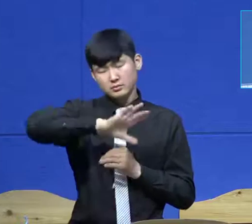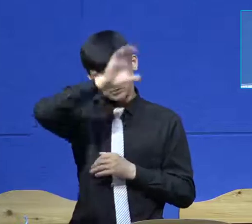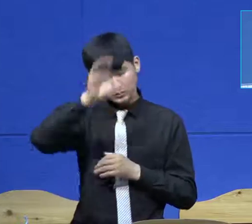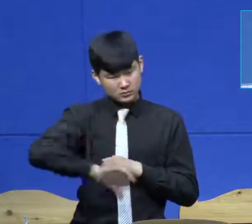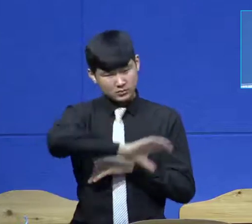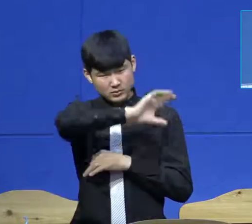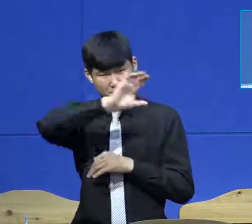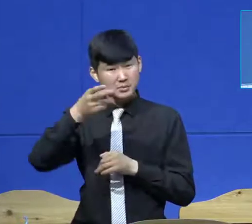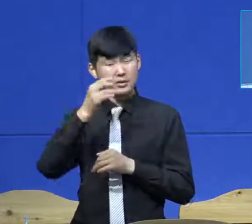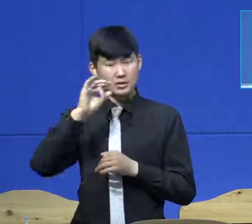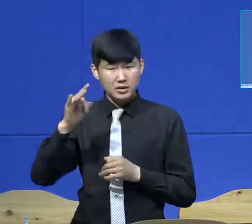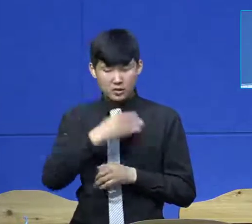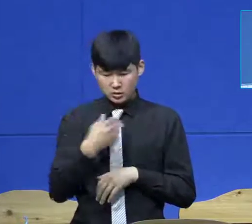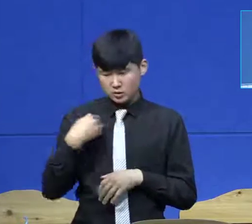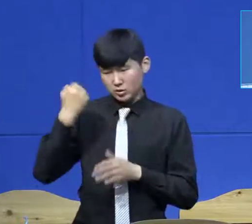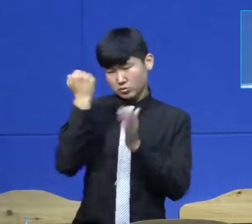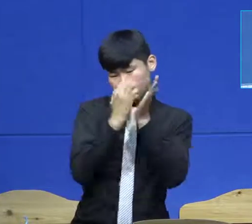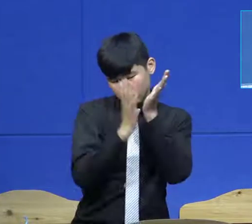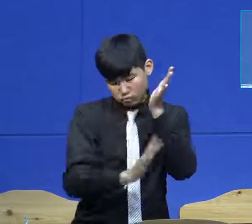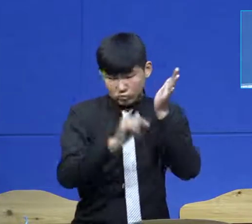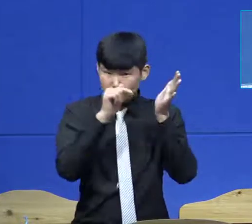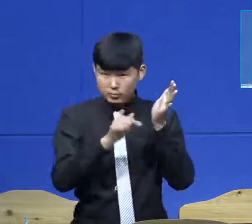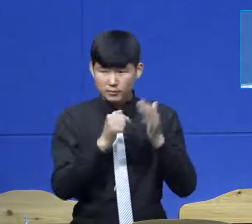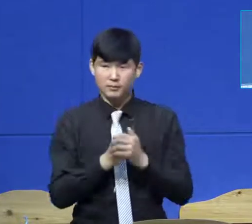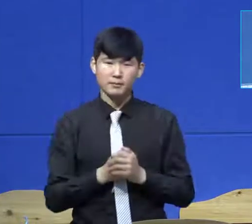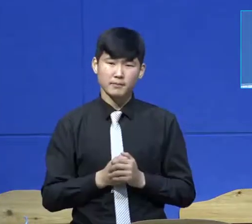Амшиг загалмаа дээр эзний уурсан цоосыг